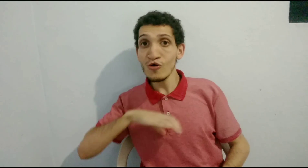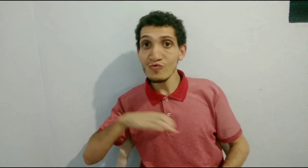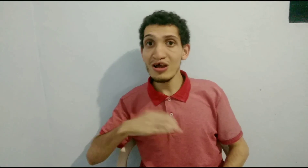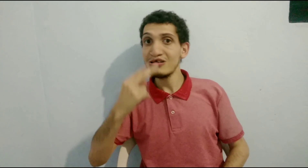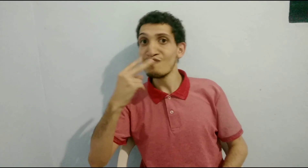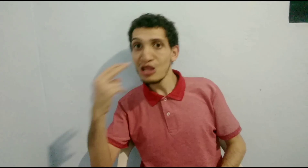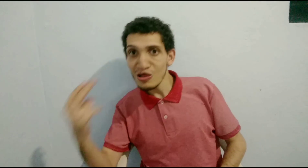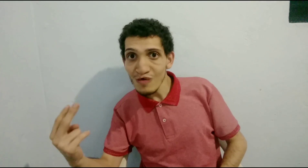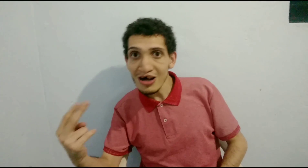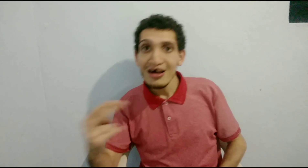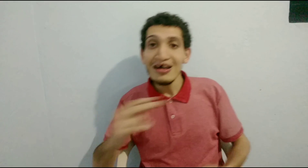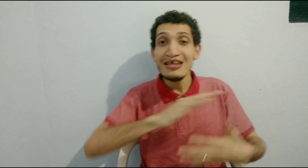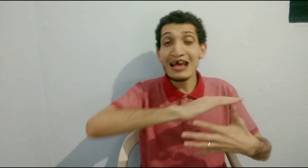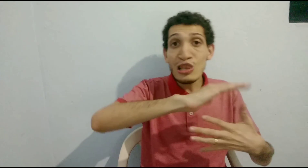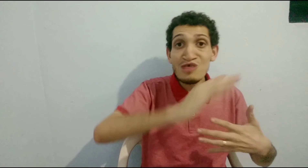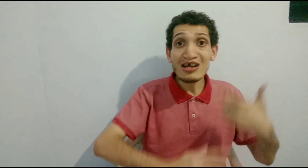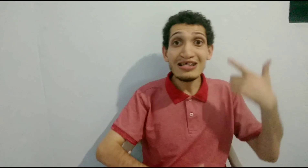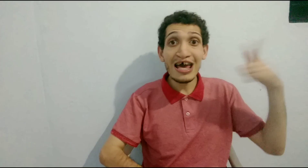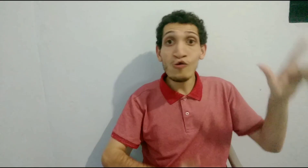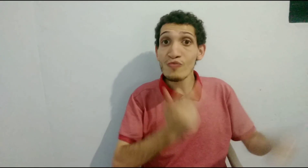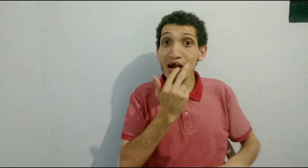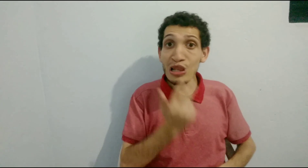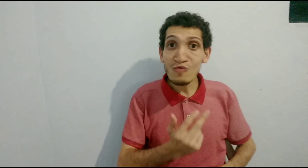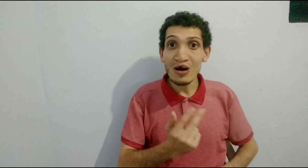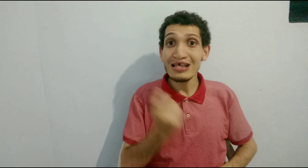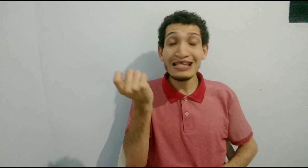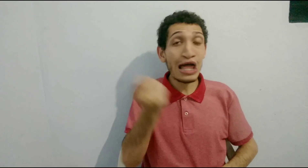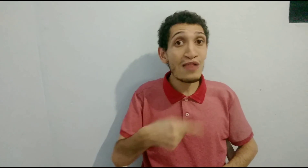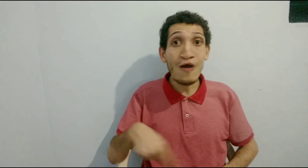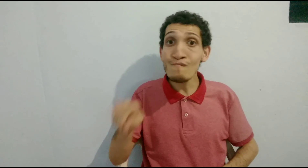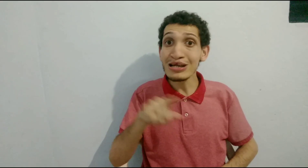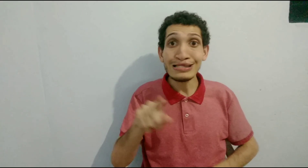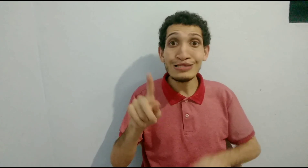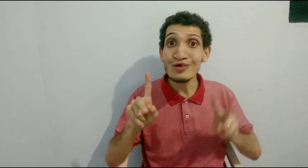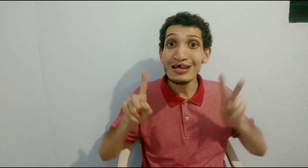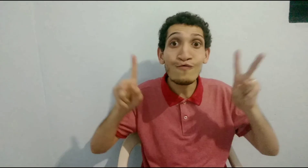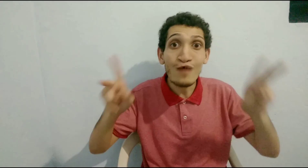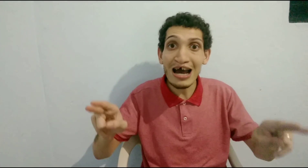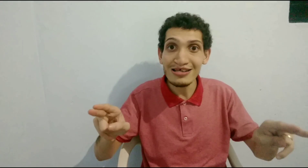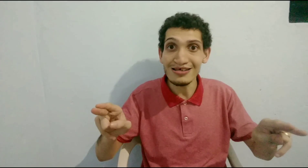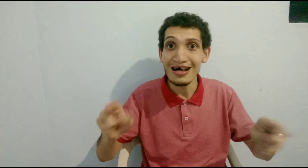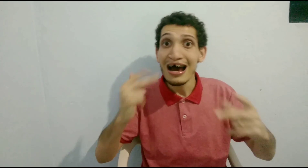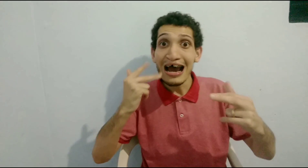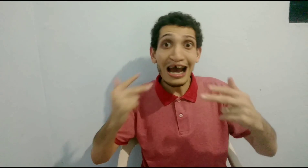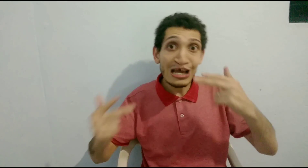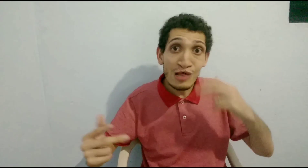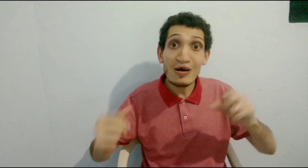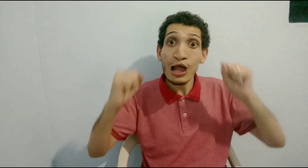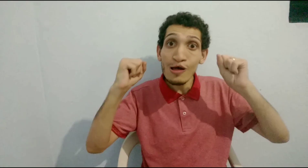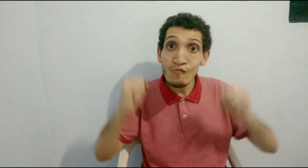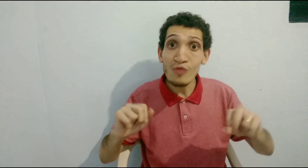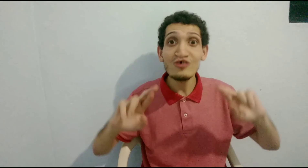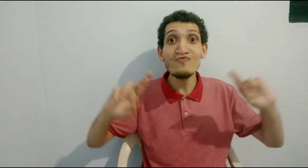português é uma língua, e a livra é outra língua, e elas não precisam celulares. As línguas, elas podem ser